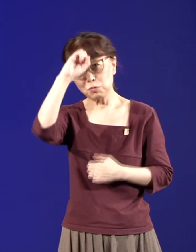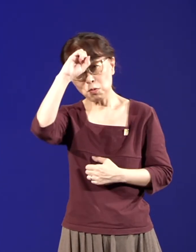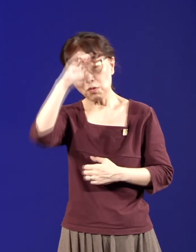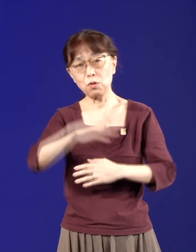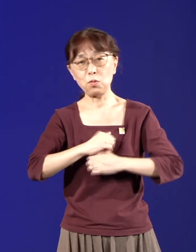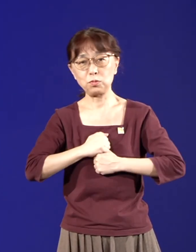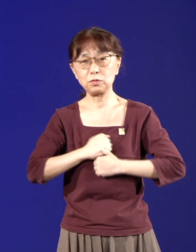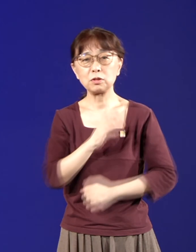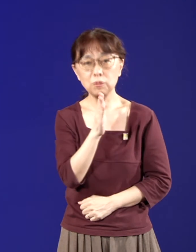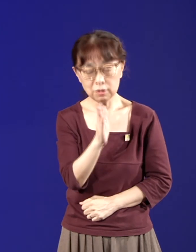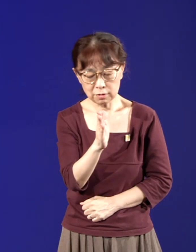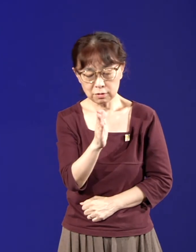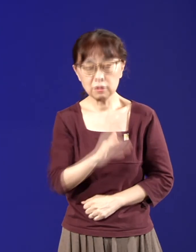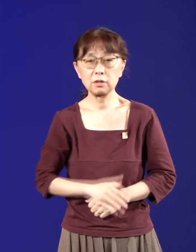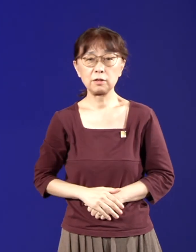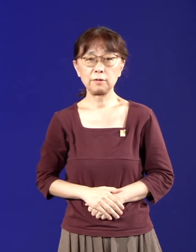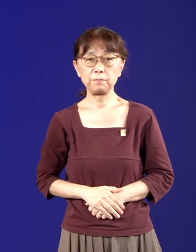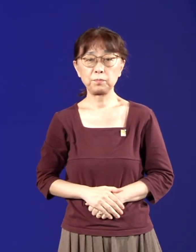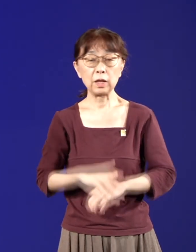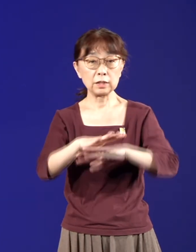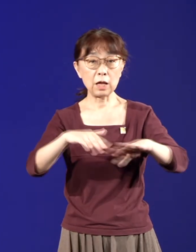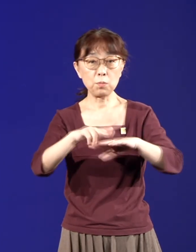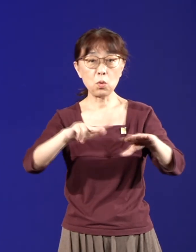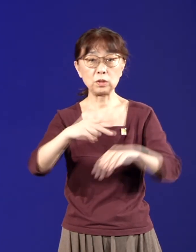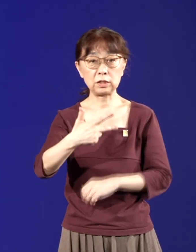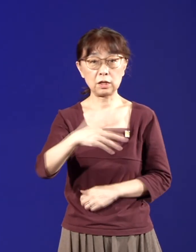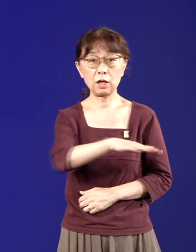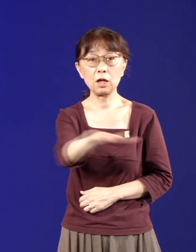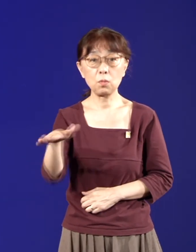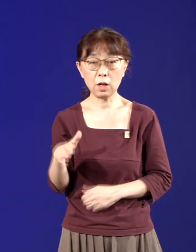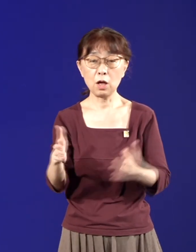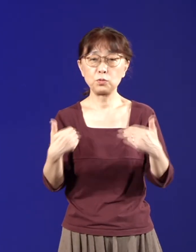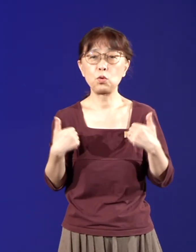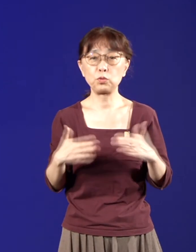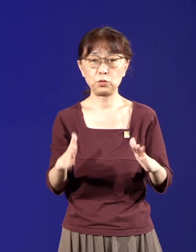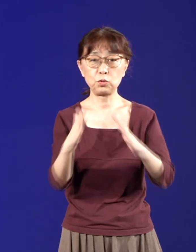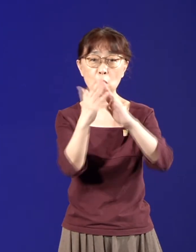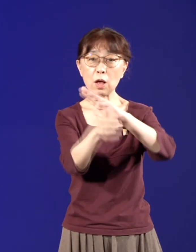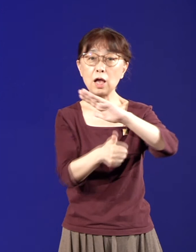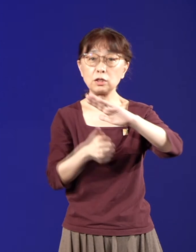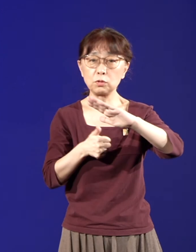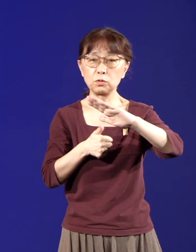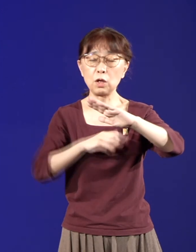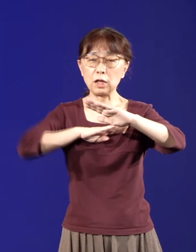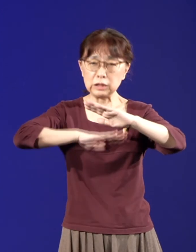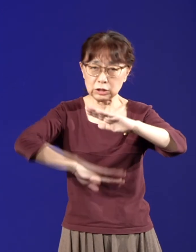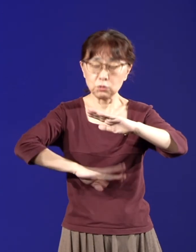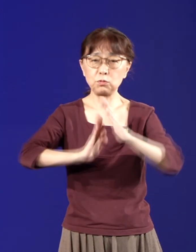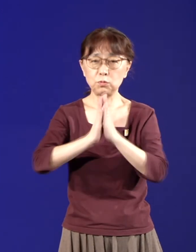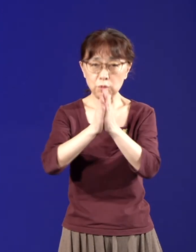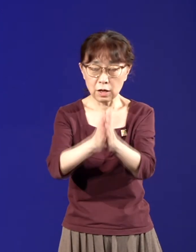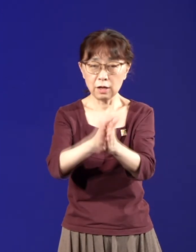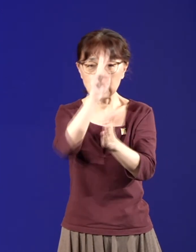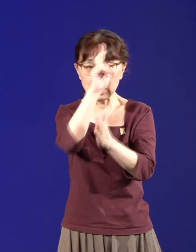たいというふうに思います。今札幌市では不要不急の外出自粛をお願いをいたしまして、日中